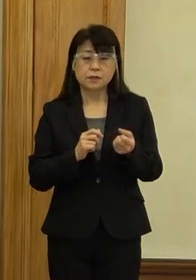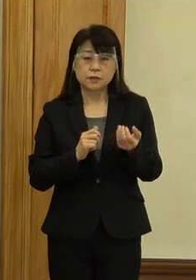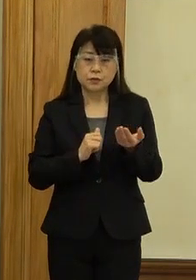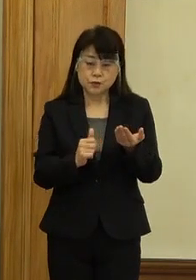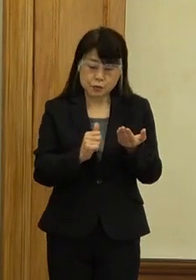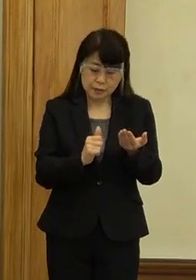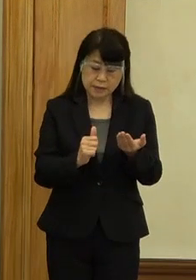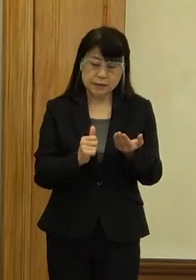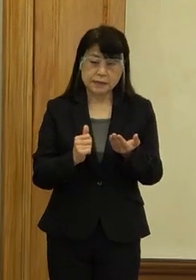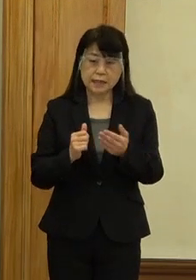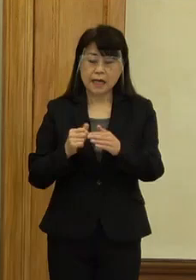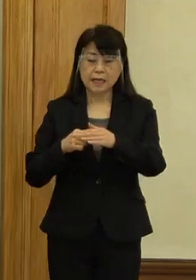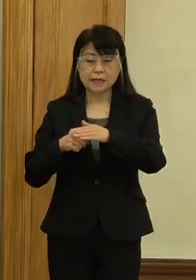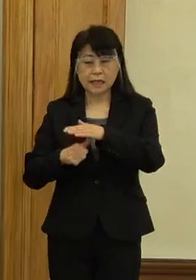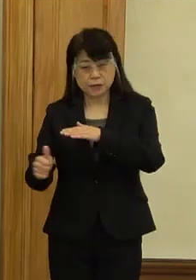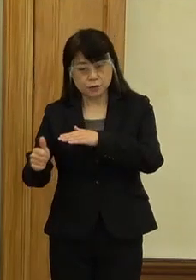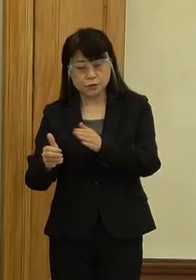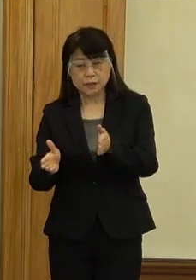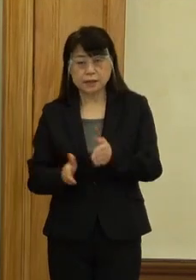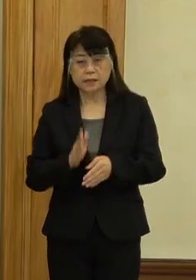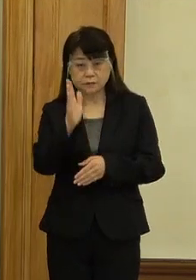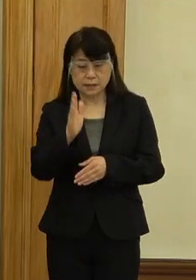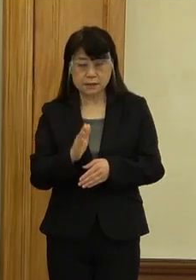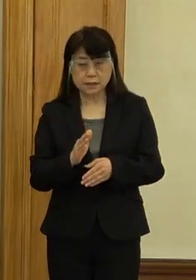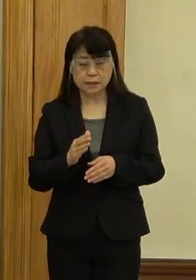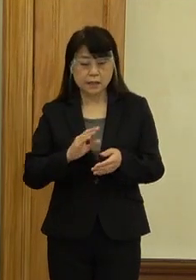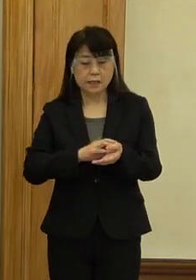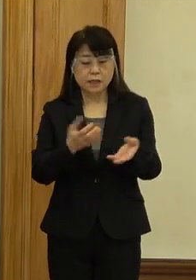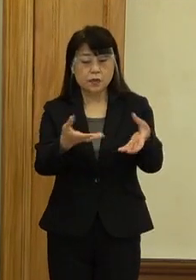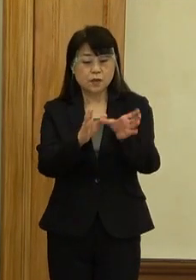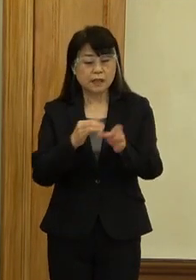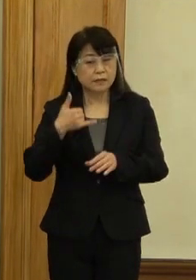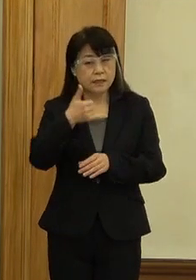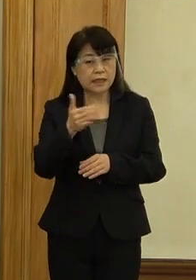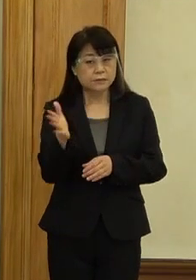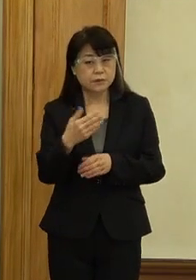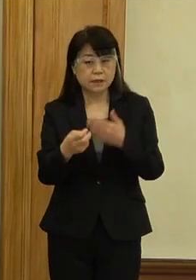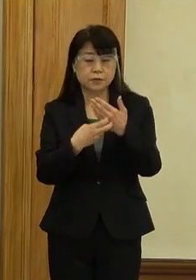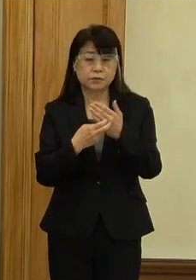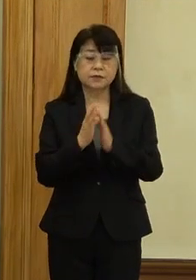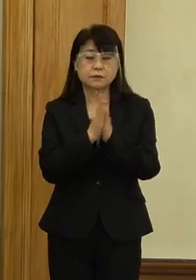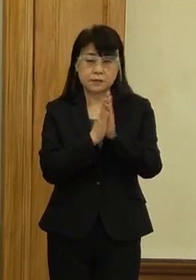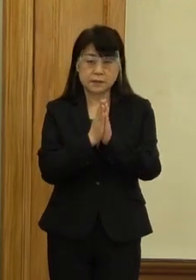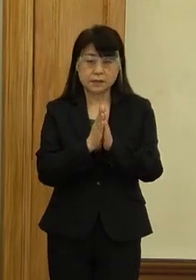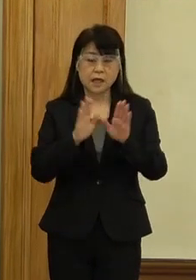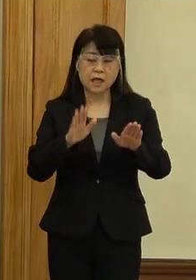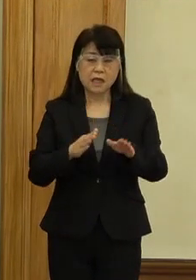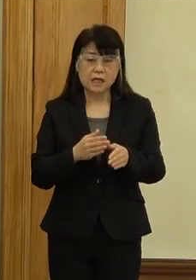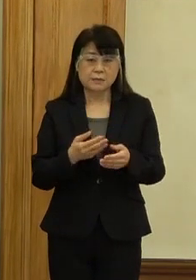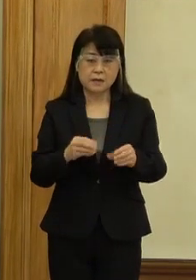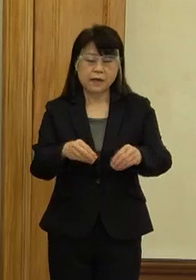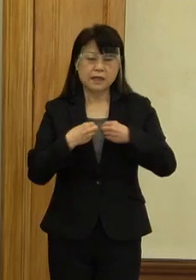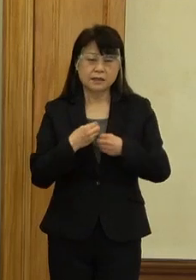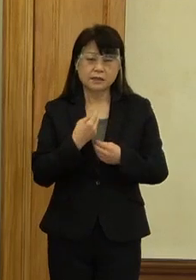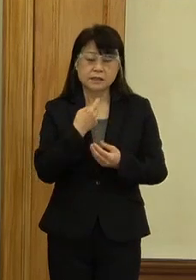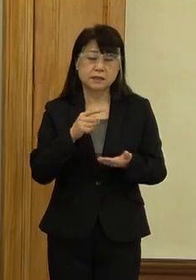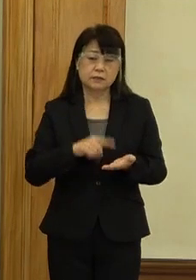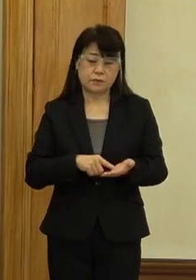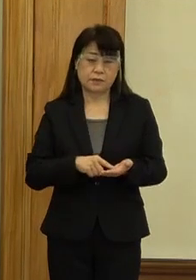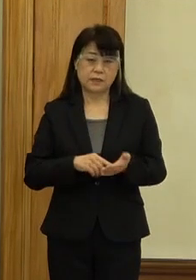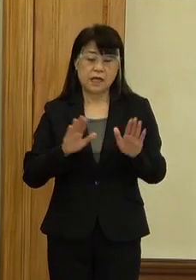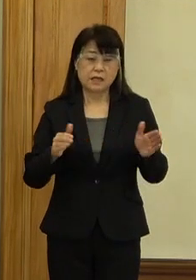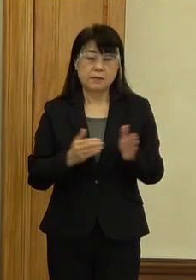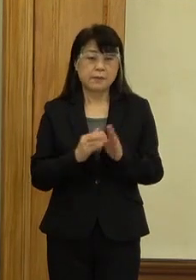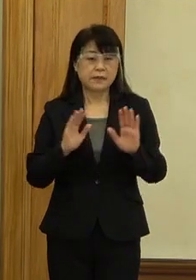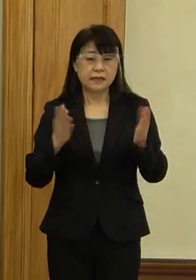。医療機関へ連絡の上受診をお願いします。現在非常にうつりやすくなっています。これまでは見られなかったこと